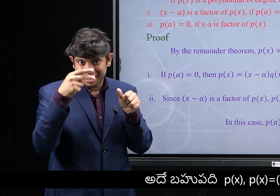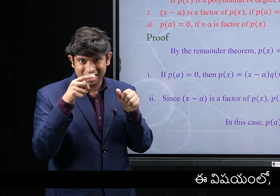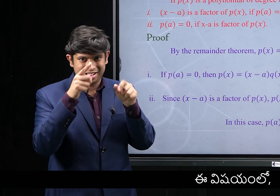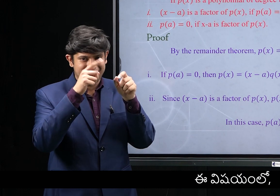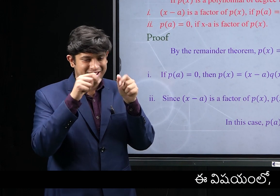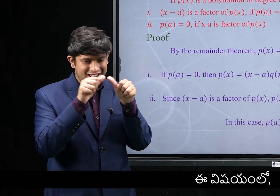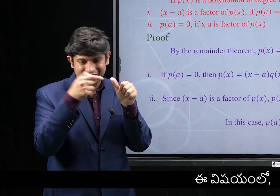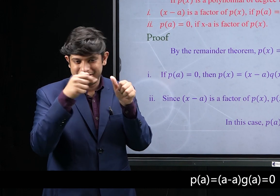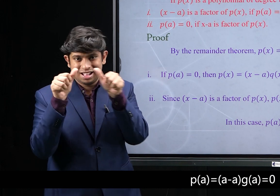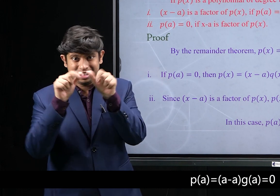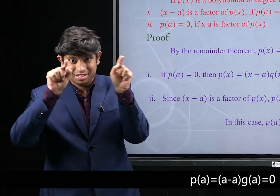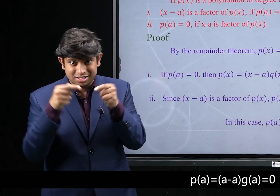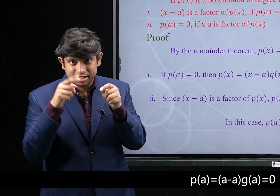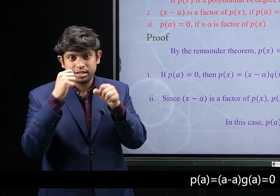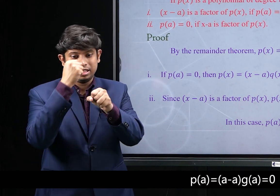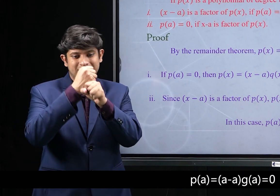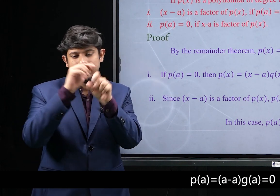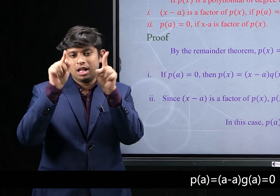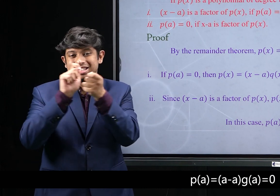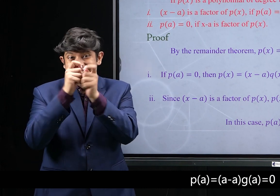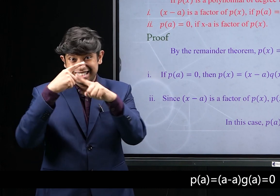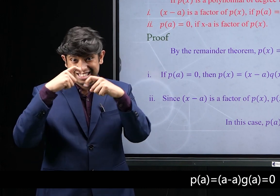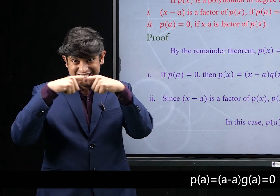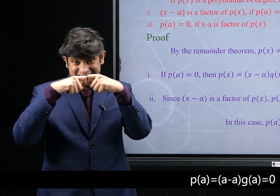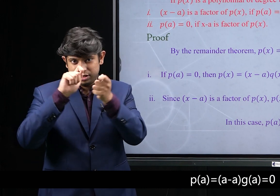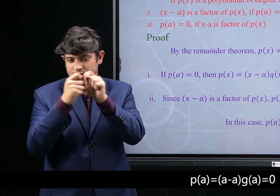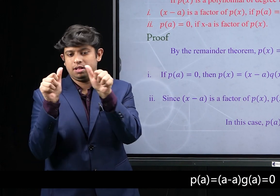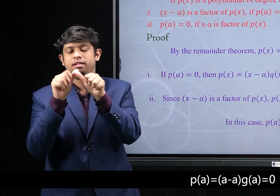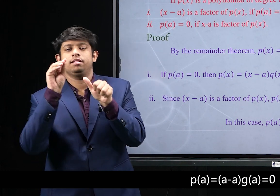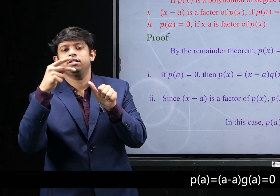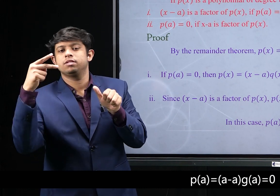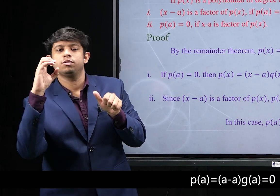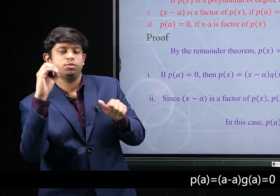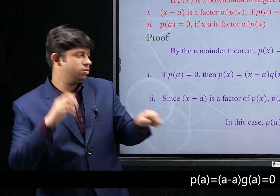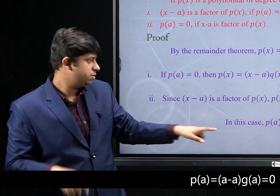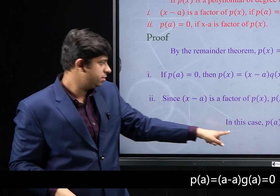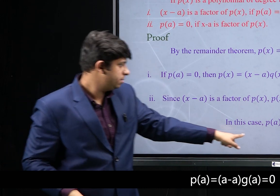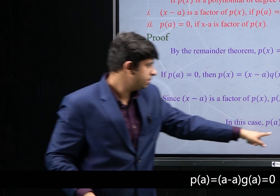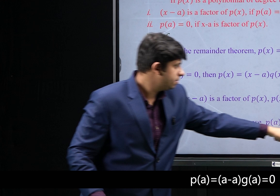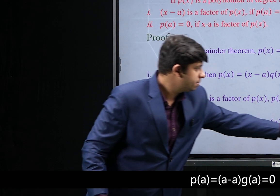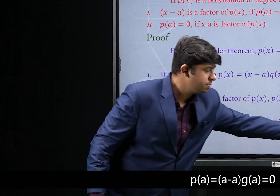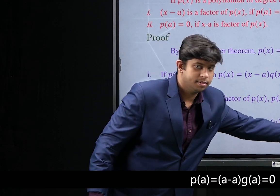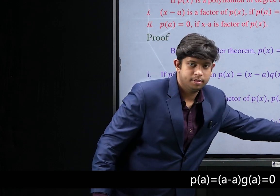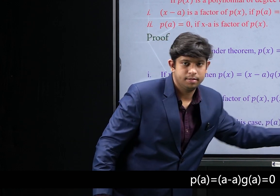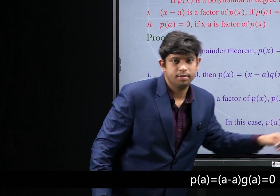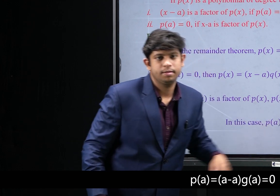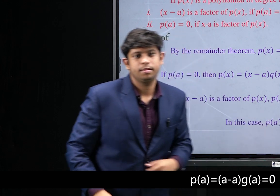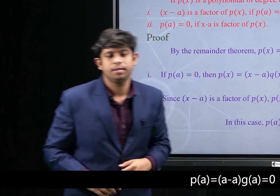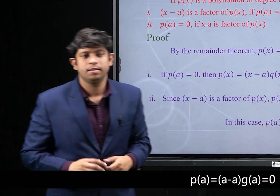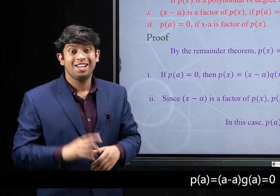ఈ విషయంలో p × a a - a × g × a 0.